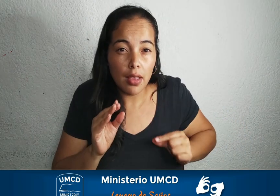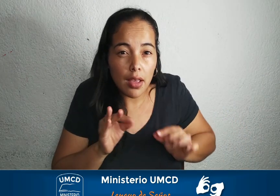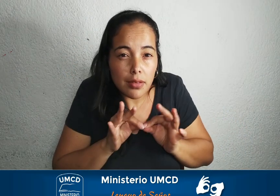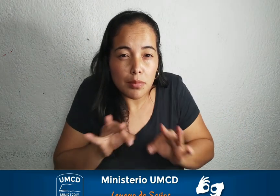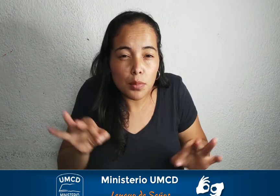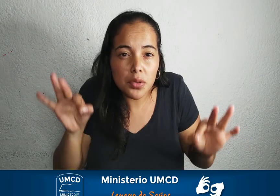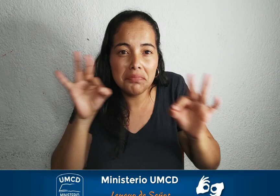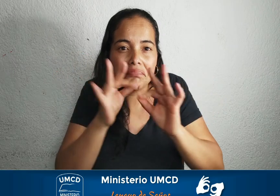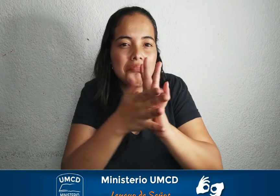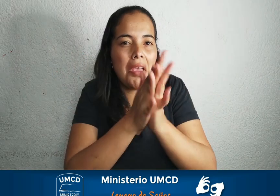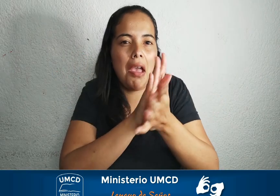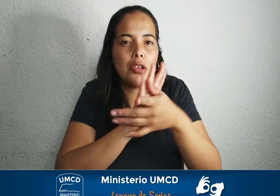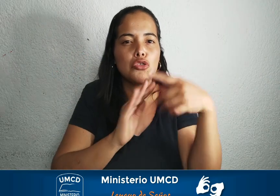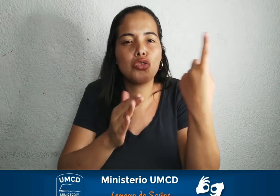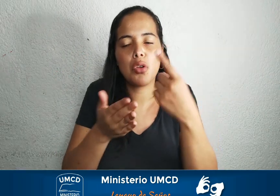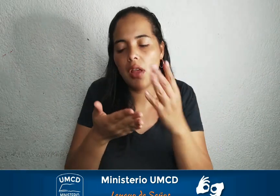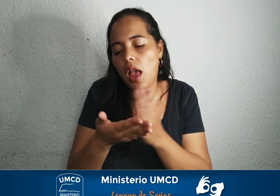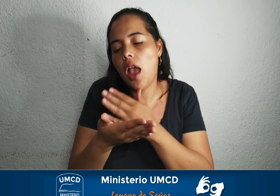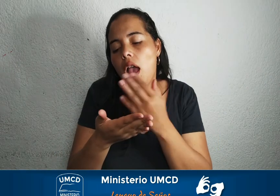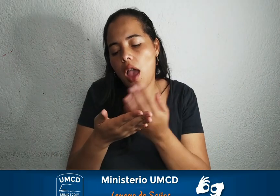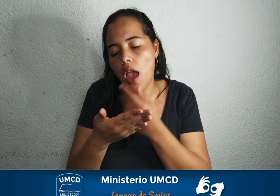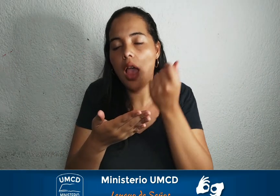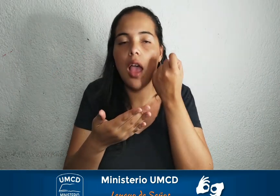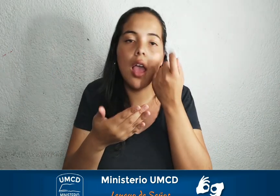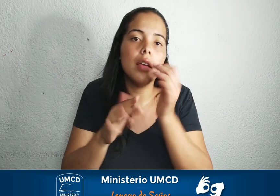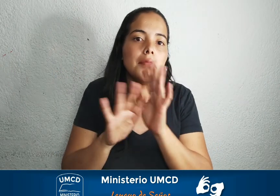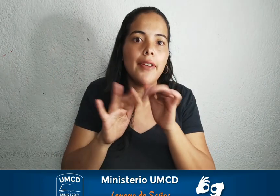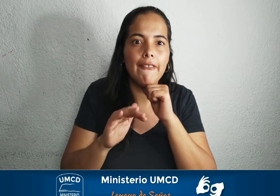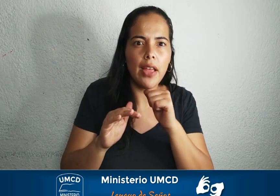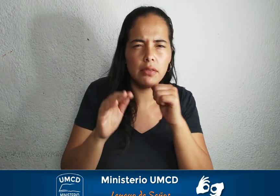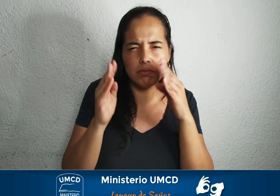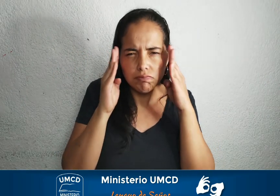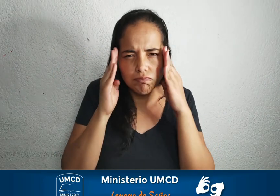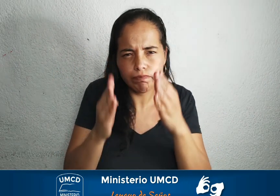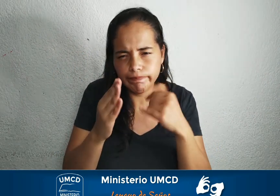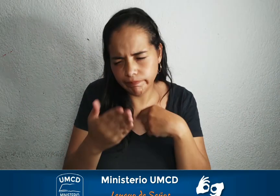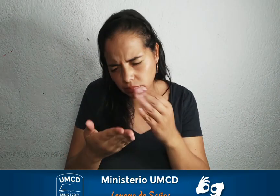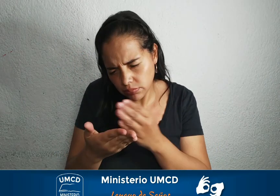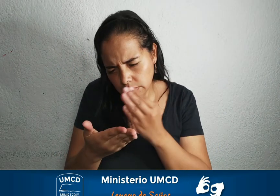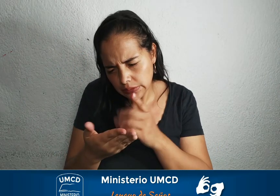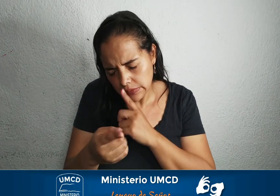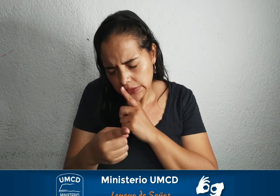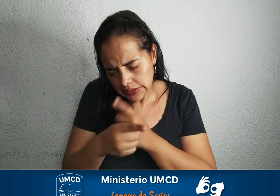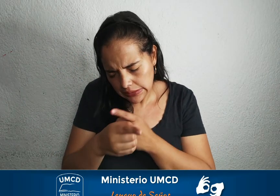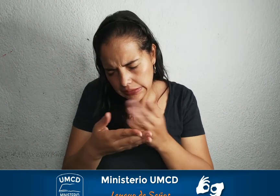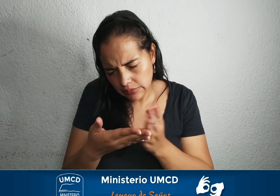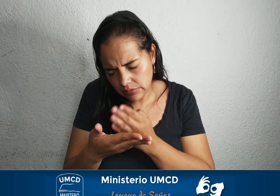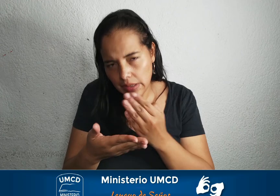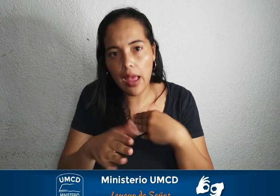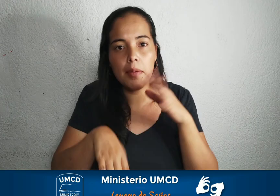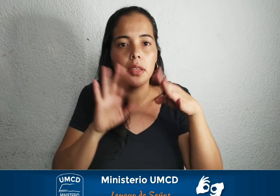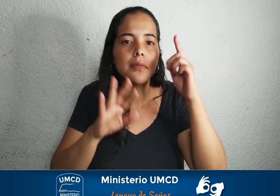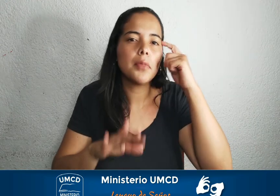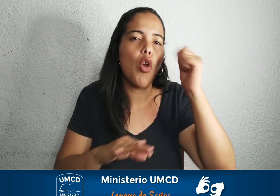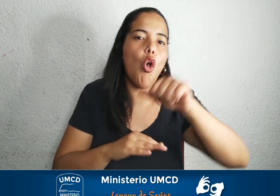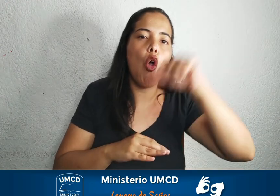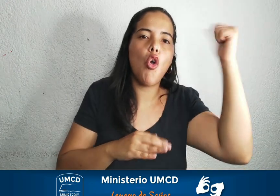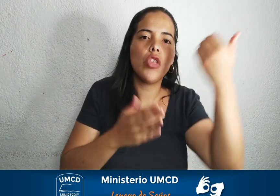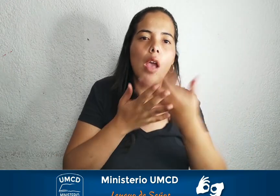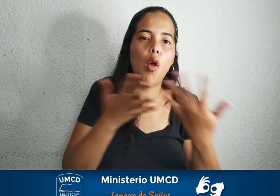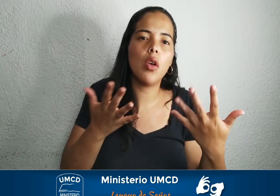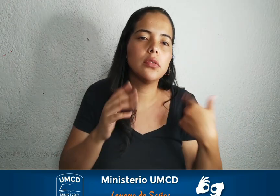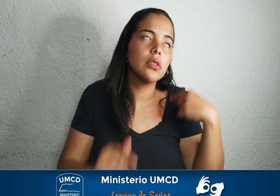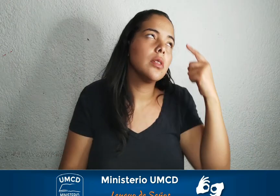detalles importantes del mensaje que a través de la palabra de Dios nosotros podemos escuchar. Estamos tan